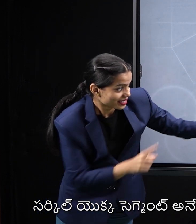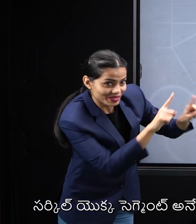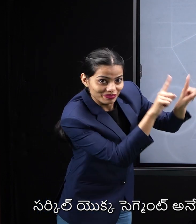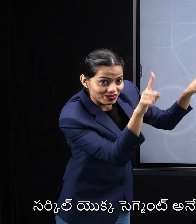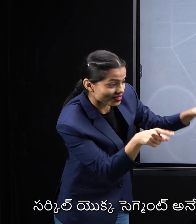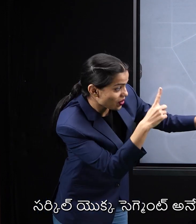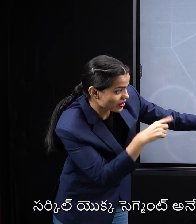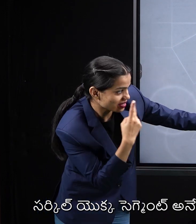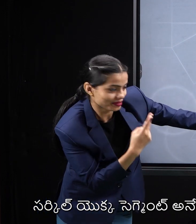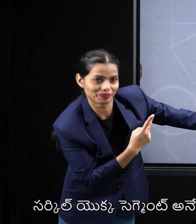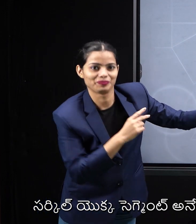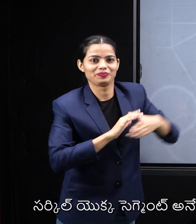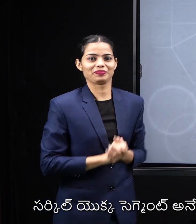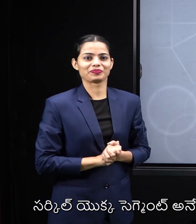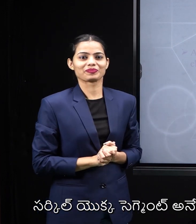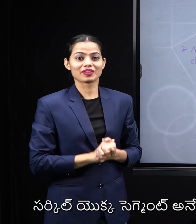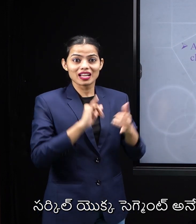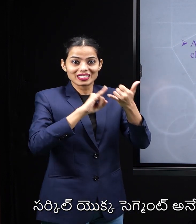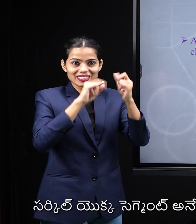ఆర్క్ మరియు తీగల మధ్య ఉన్న ప్రాంతం.